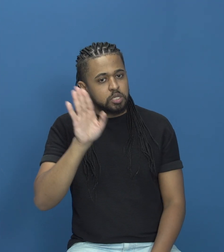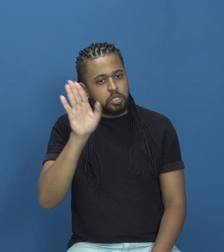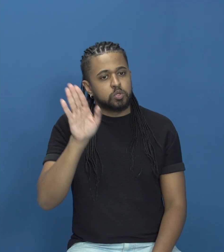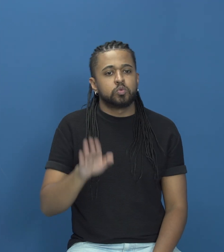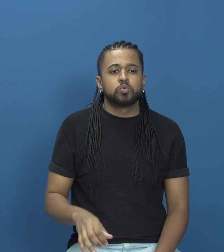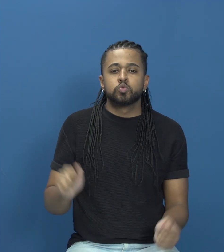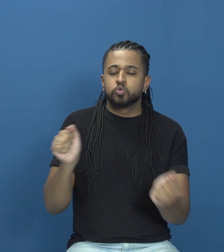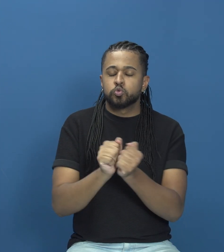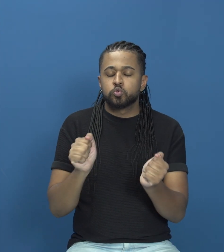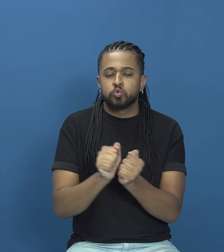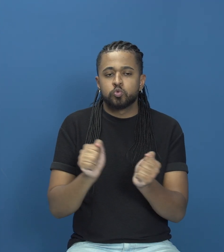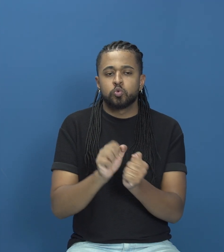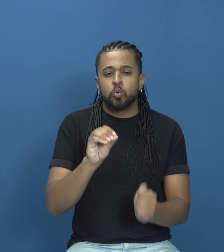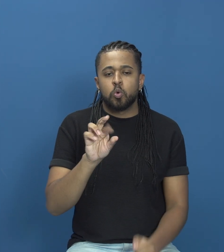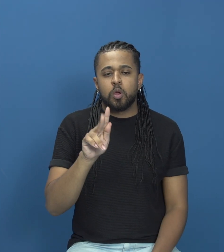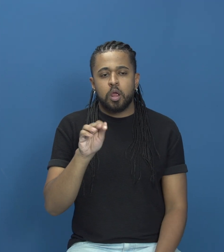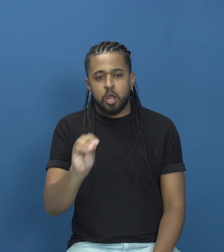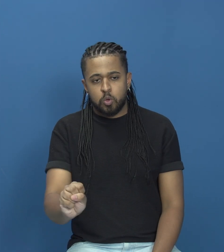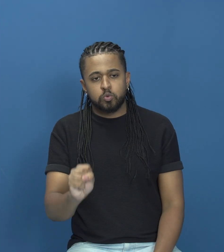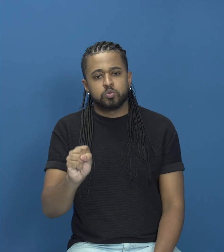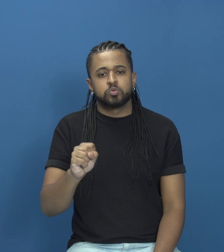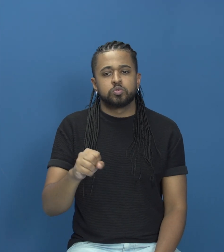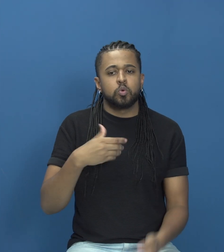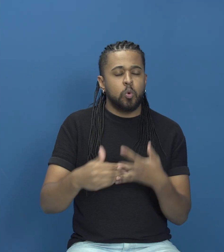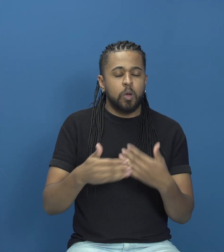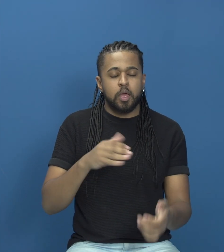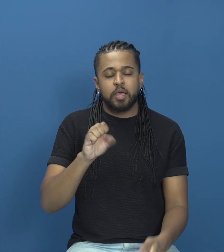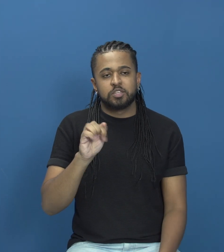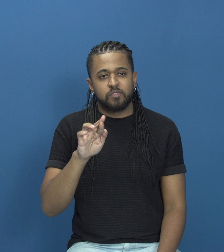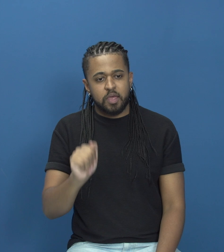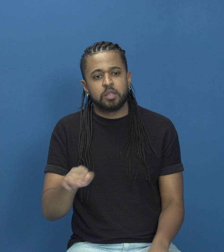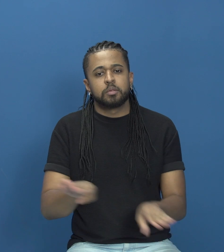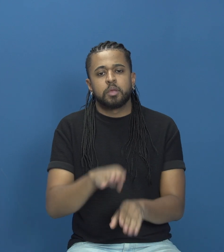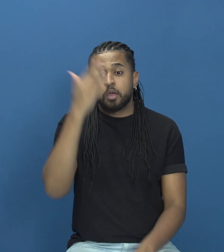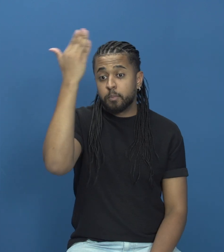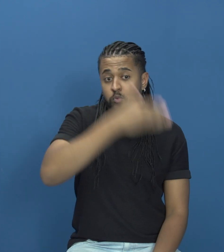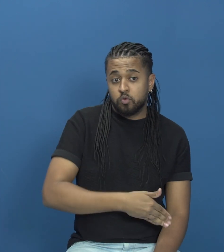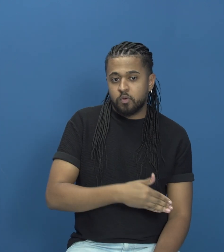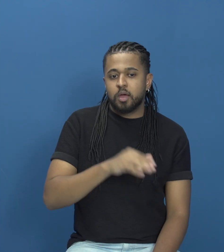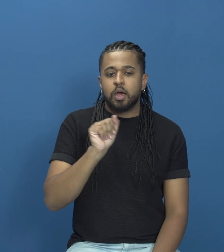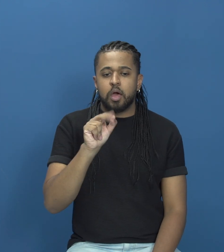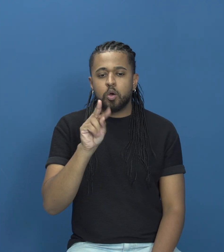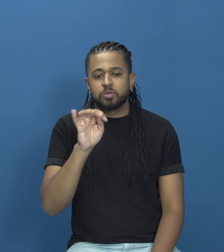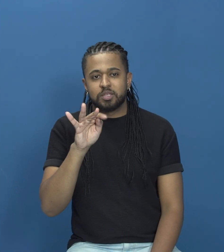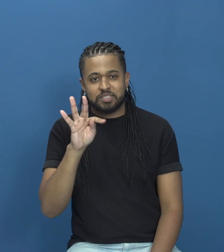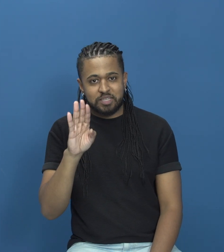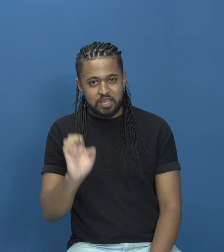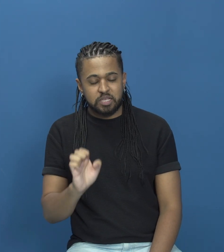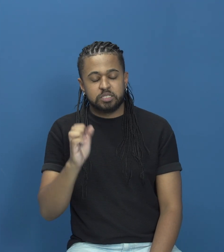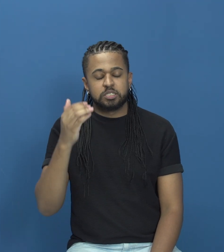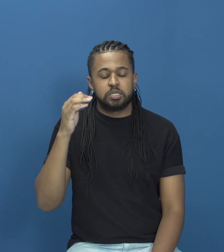candidatas, junto a órgãos governamentais de qualquer esfera, a fim de comprovar a autenticidade das